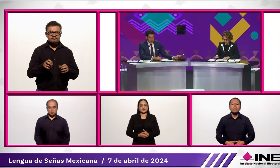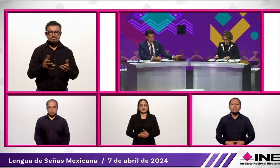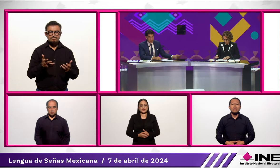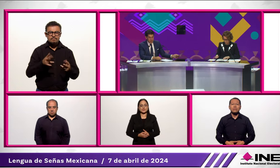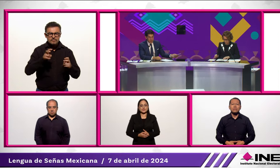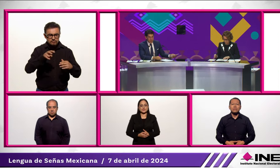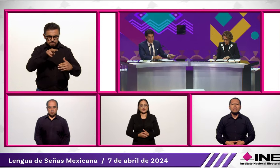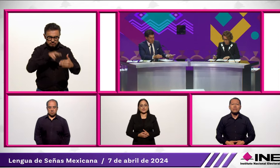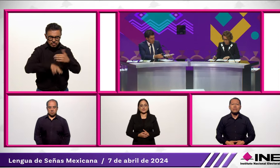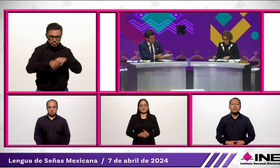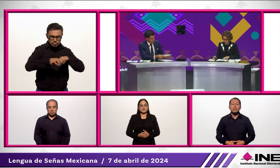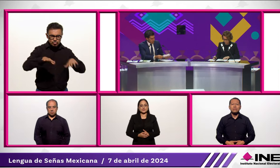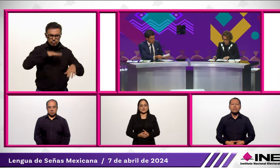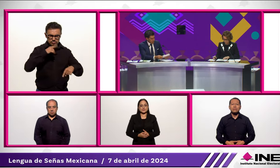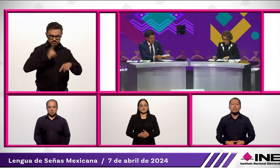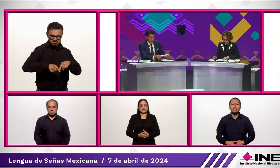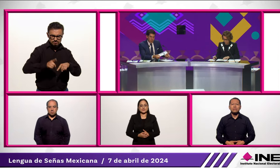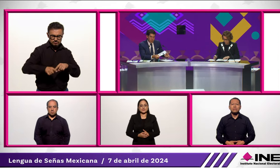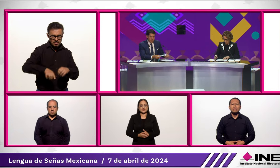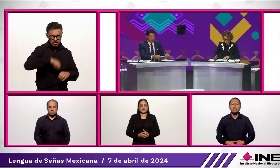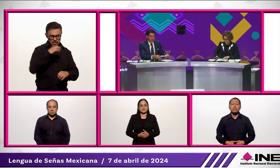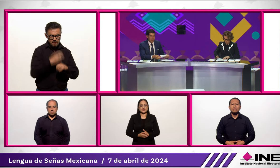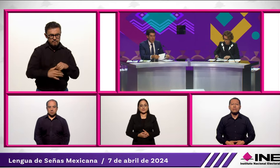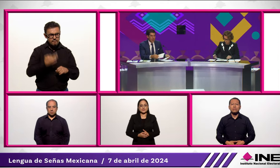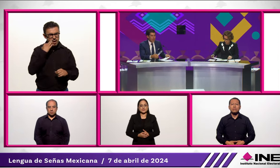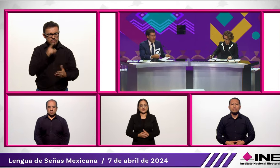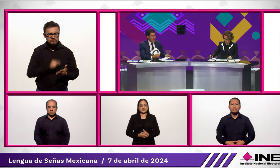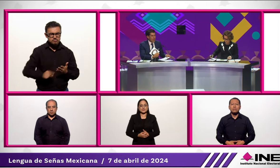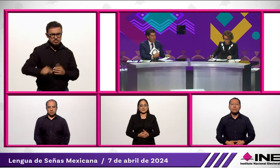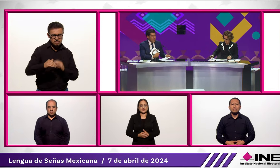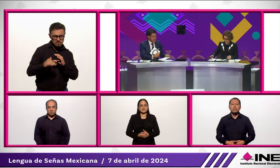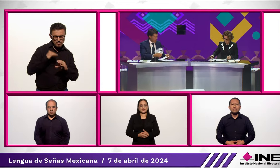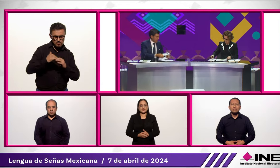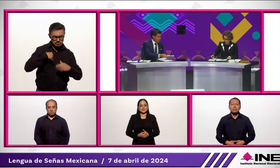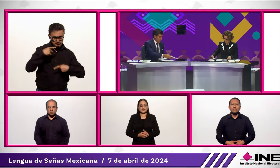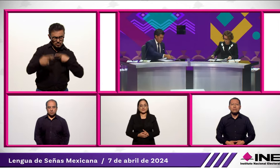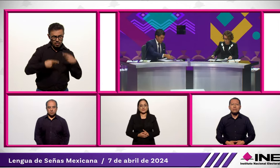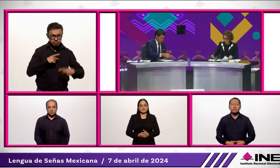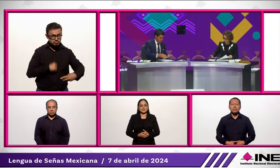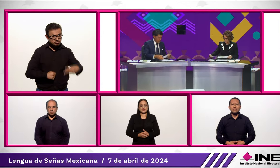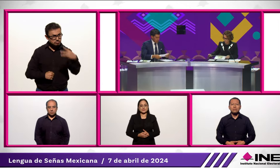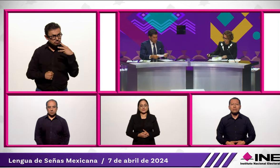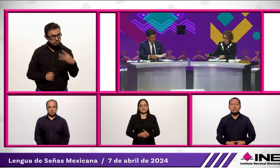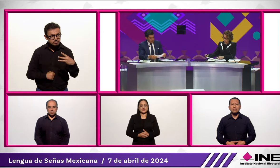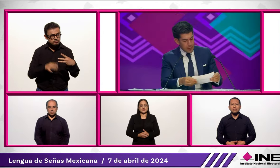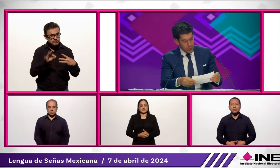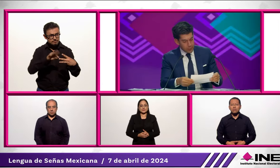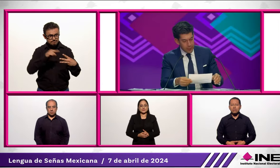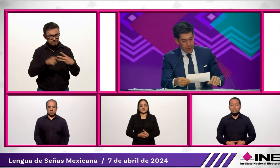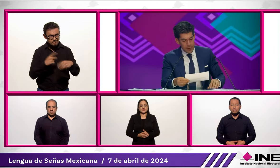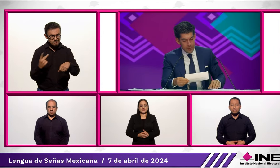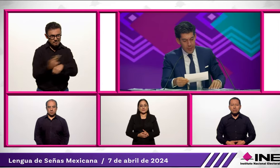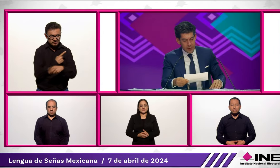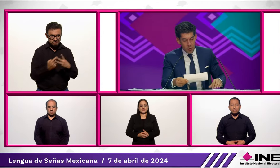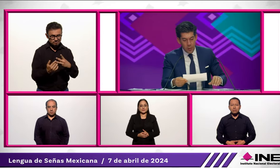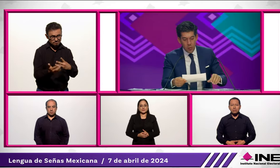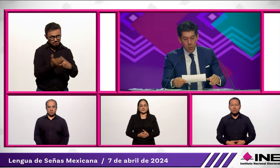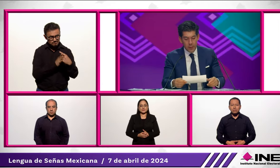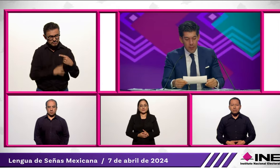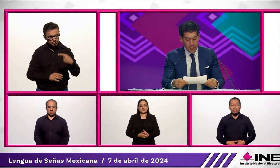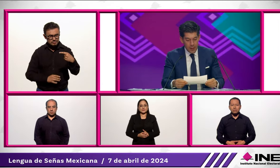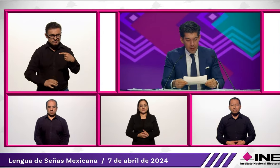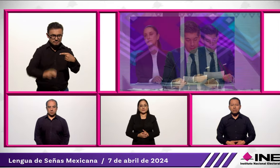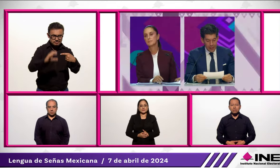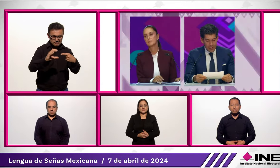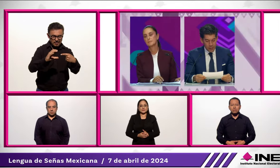tres preguntas a través de redes sociales. Candidata Claudia Sheinbaum, por descarte, la C, la primera del norte del país. Tomando